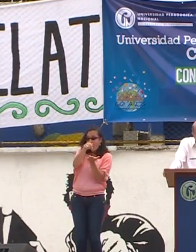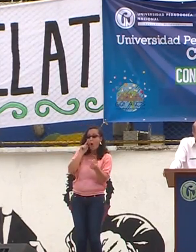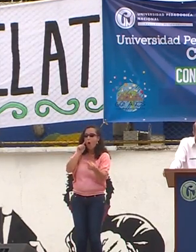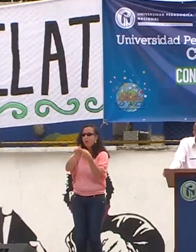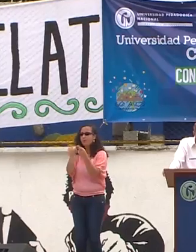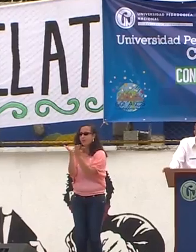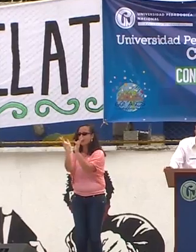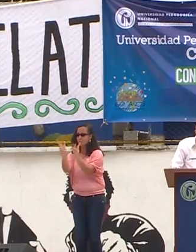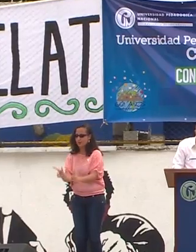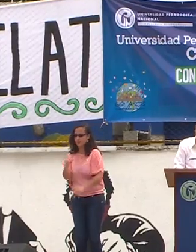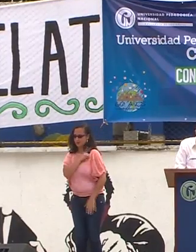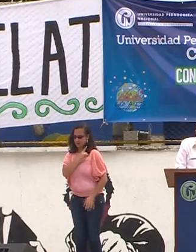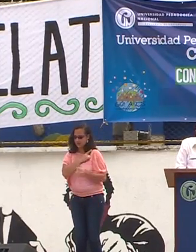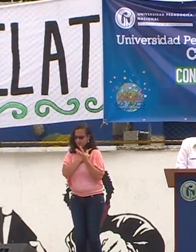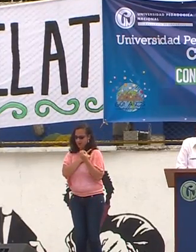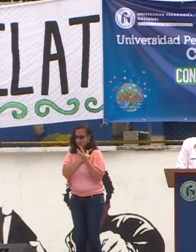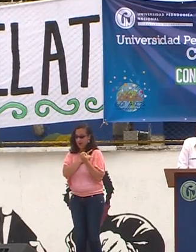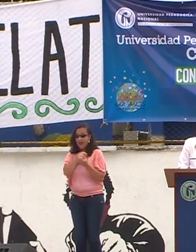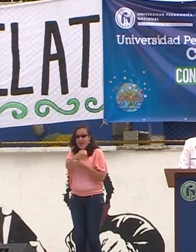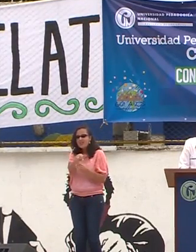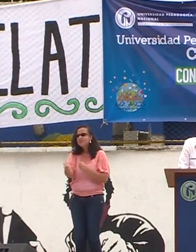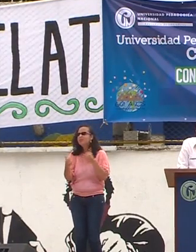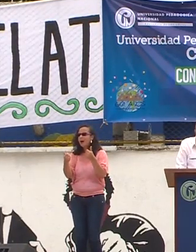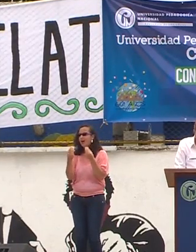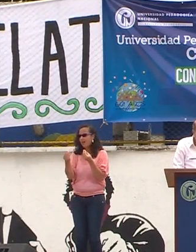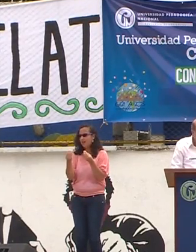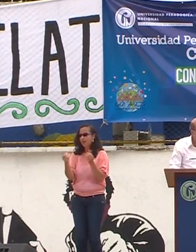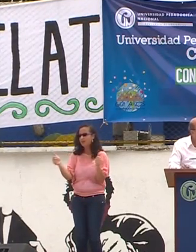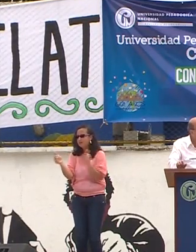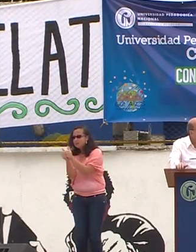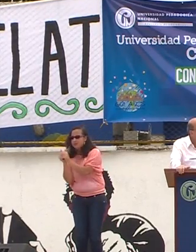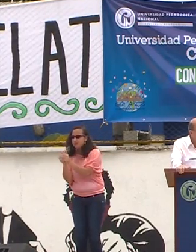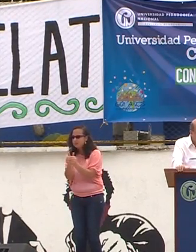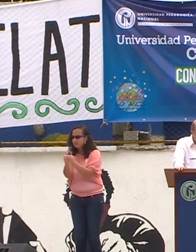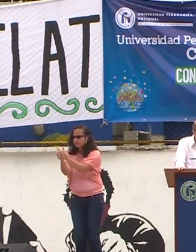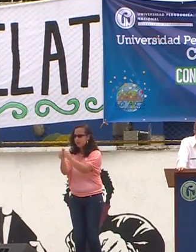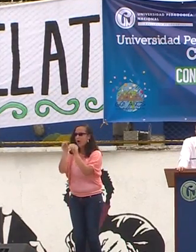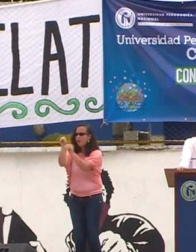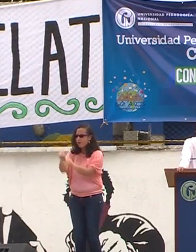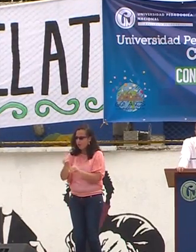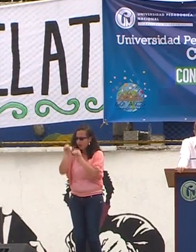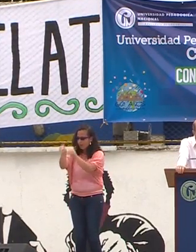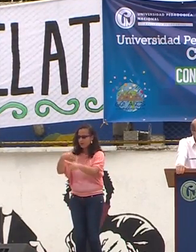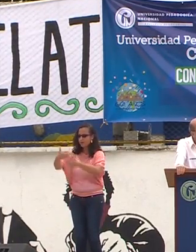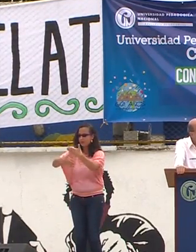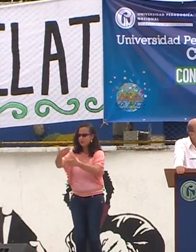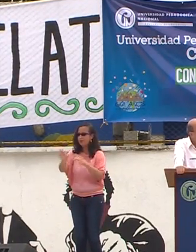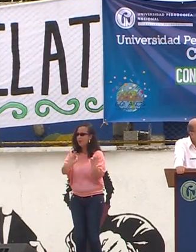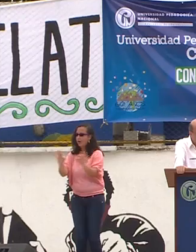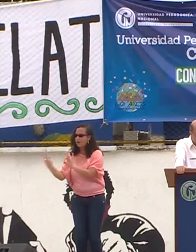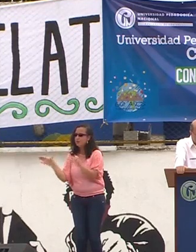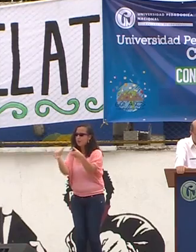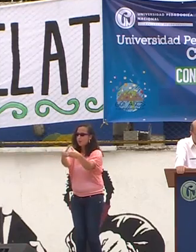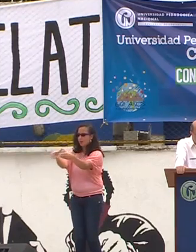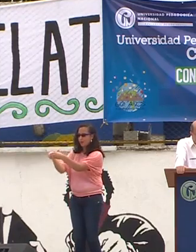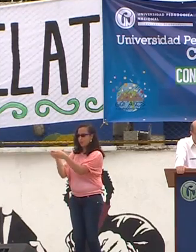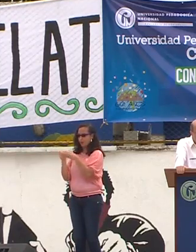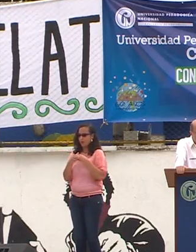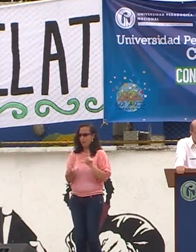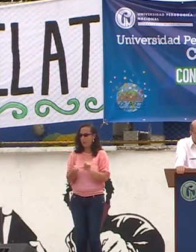UPN que acompañan, orientan procesos de formación y organización en sectores